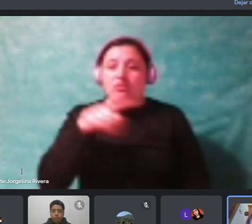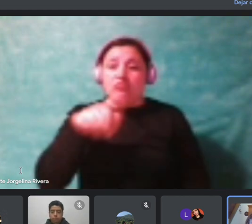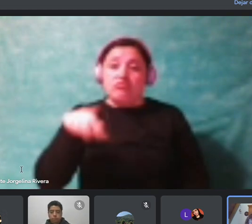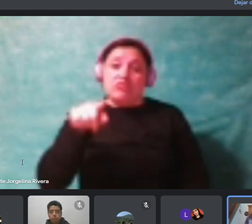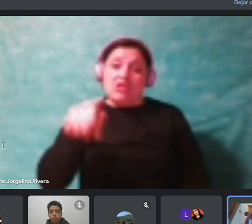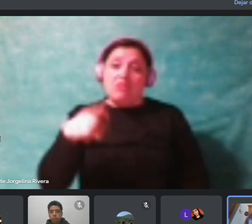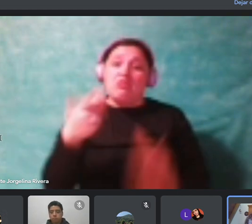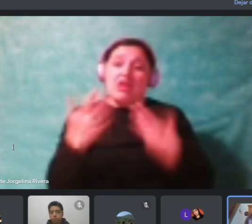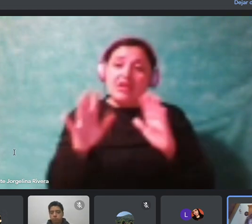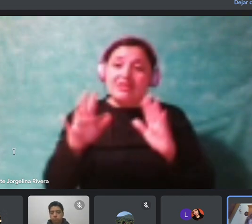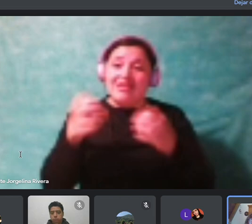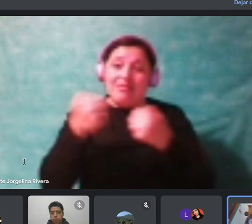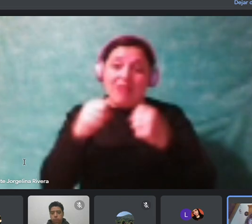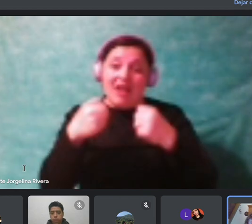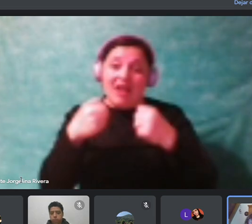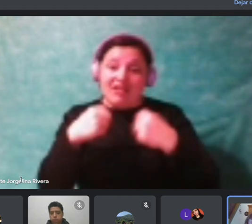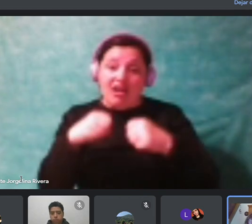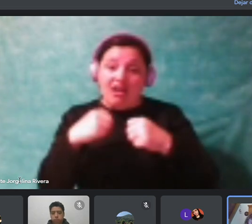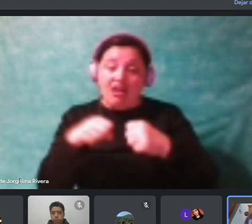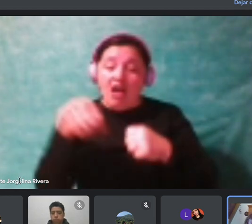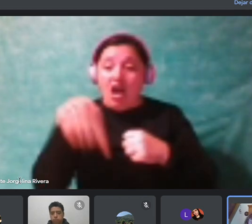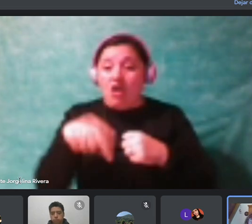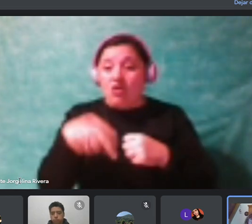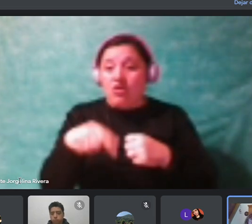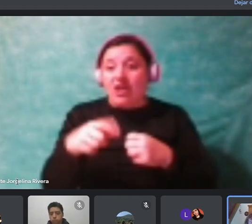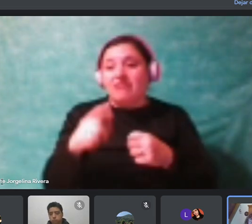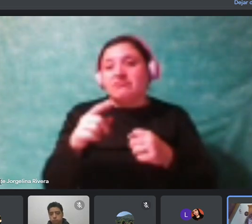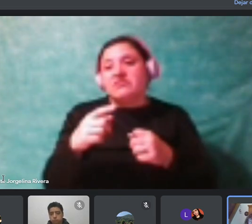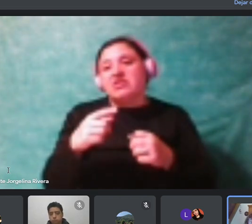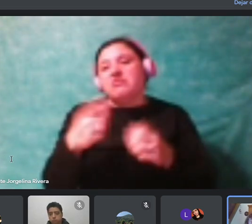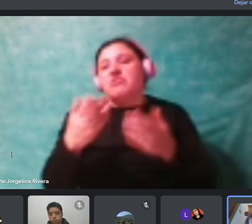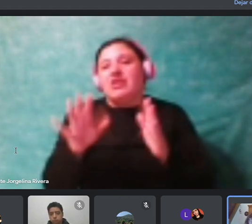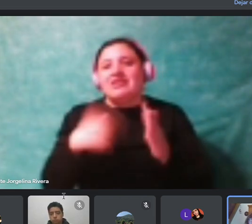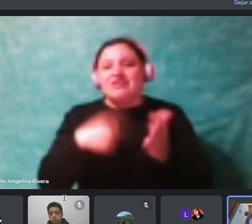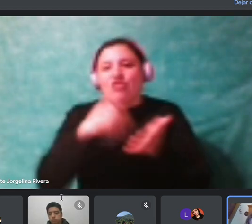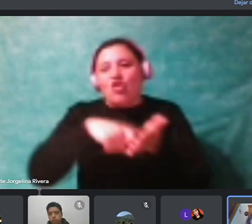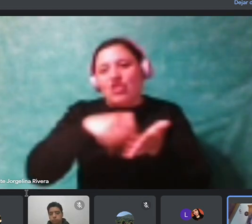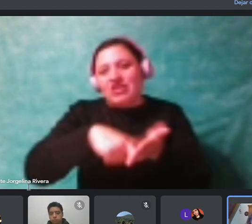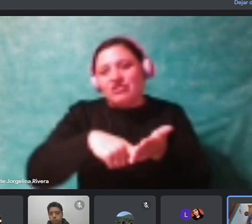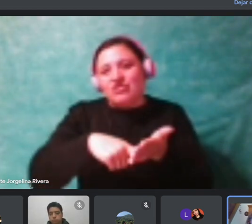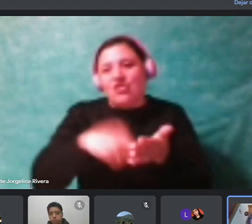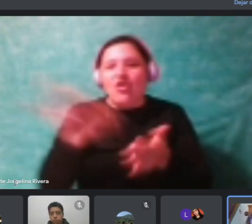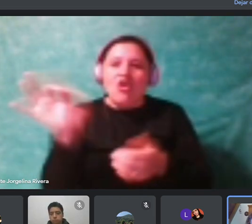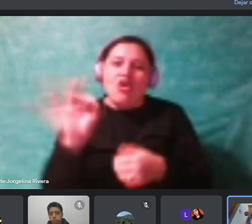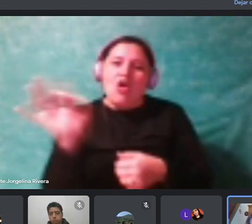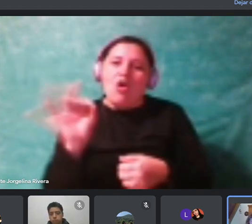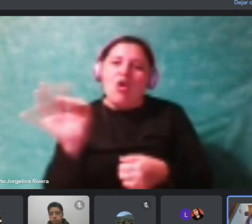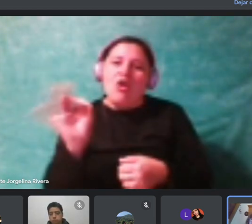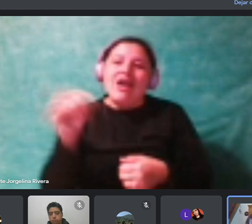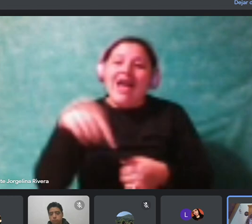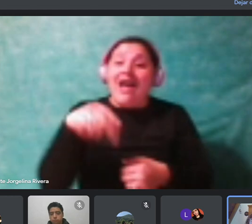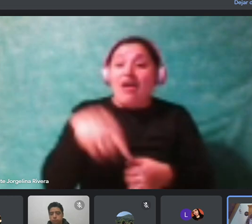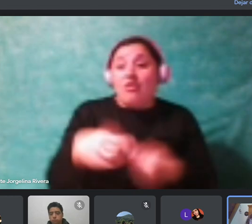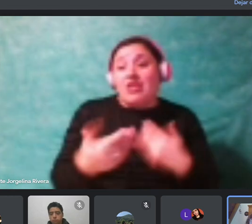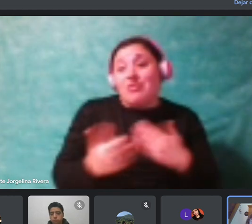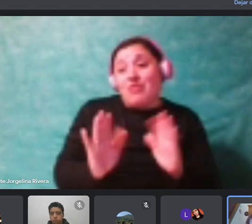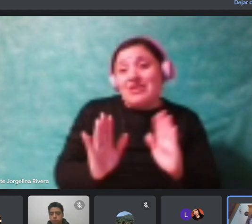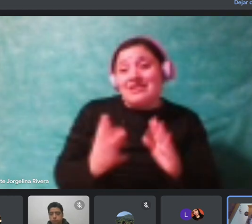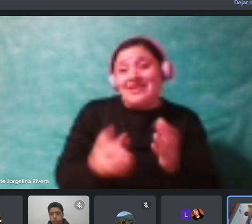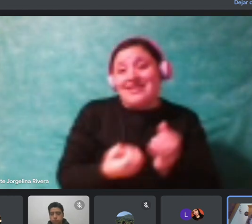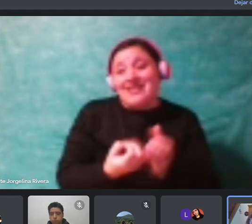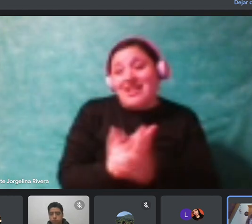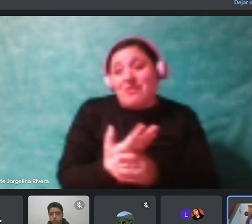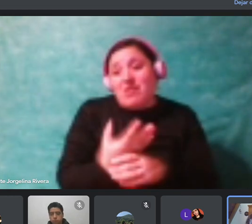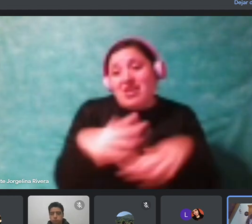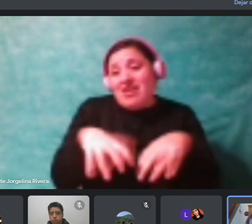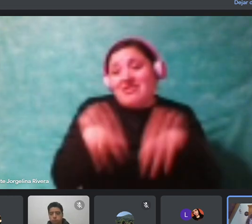Y la corregimos, o sea, les mando con la corrección y después revisamos esto, o si no, como es temprano, tenemos tiempo de